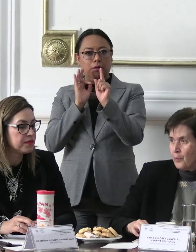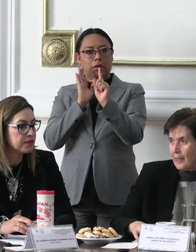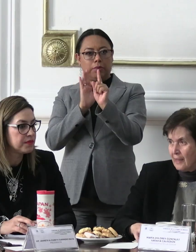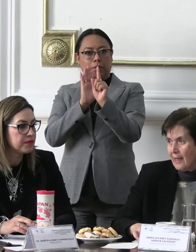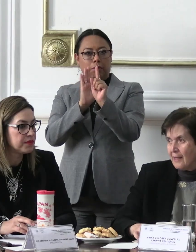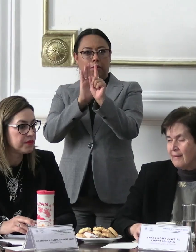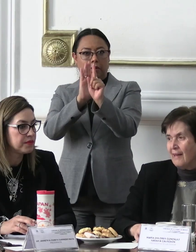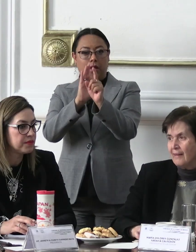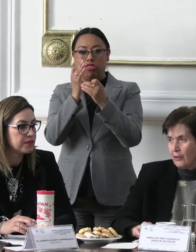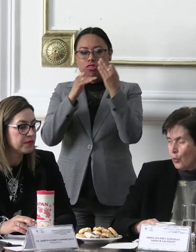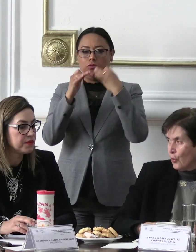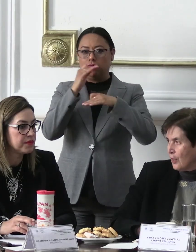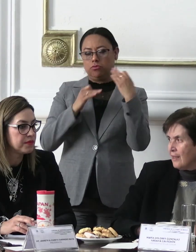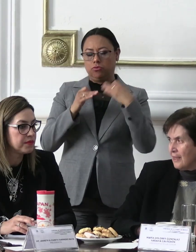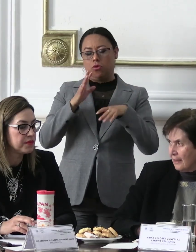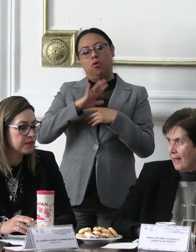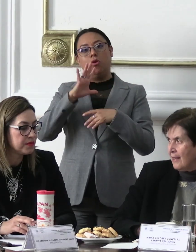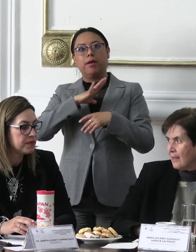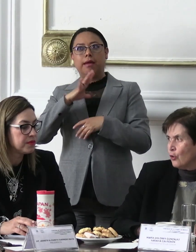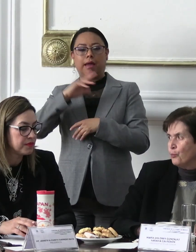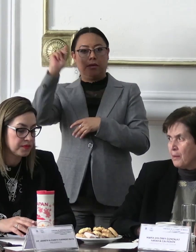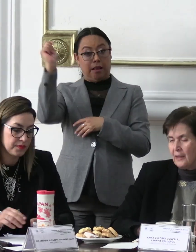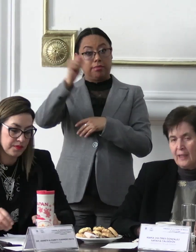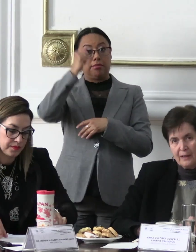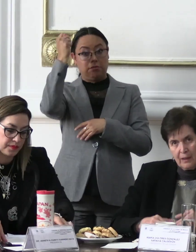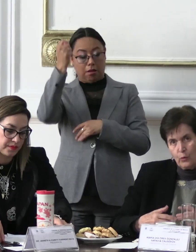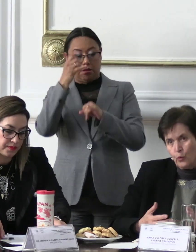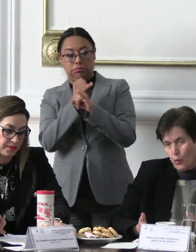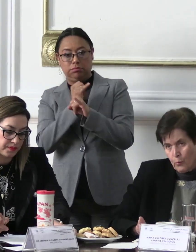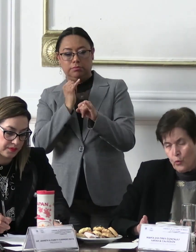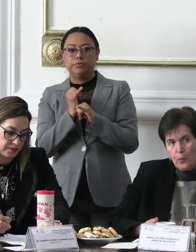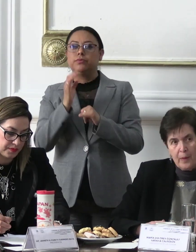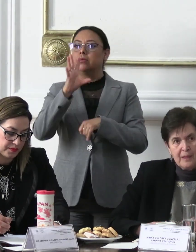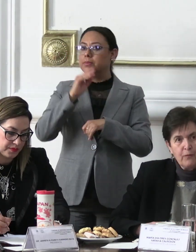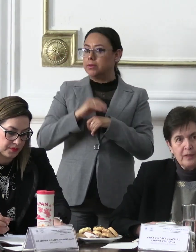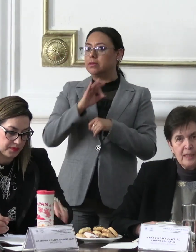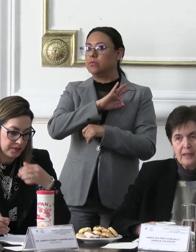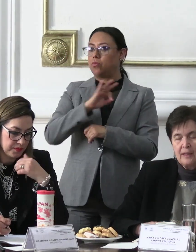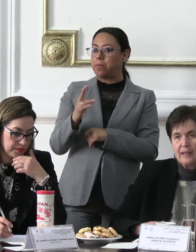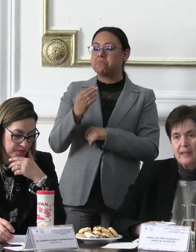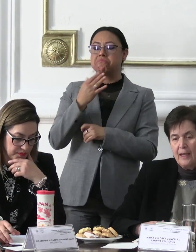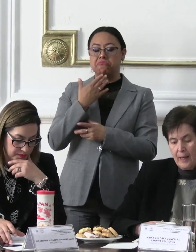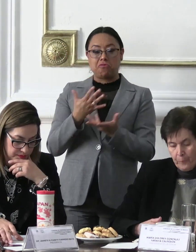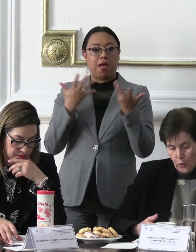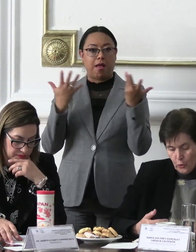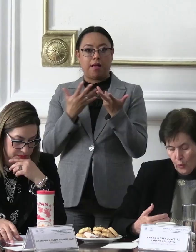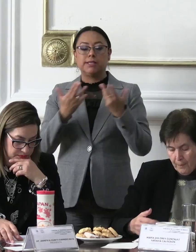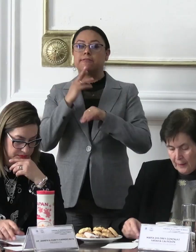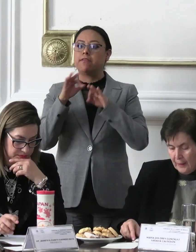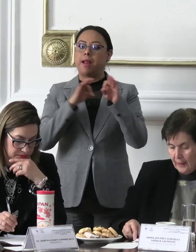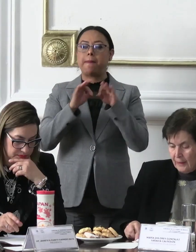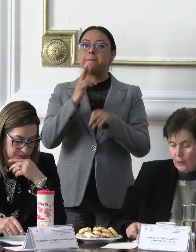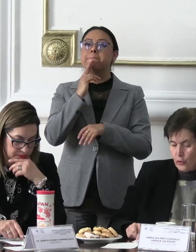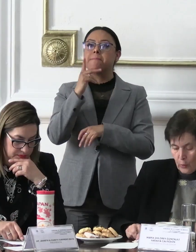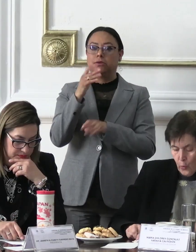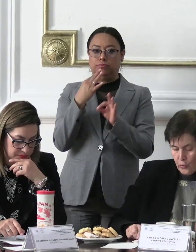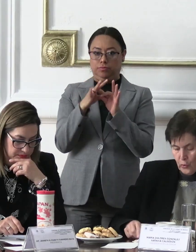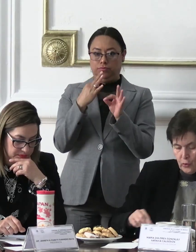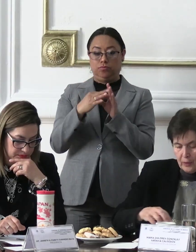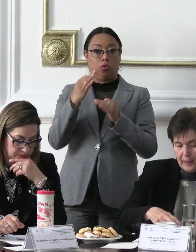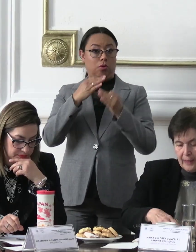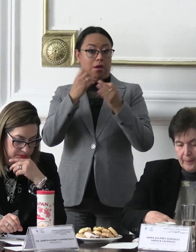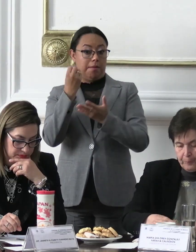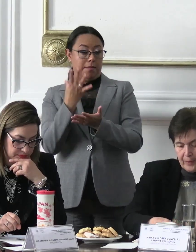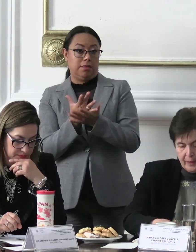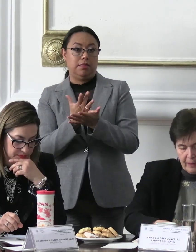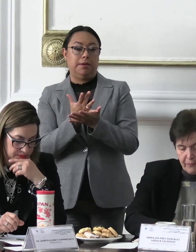las posibilidades de la tecnología digital y que nos permitan tener un uso mucho más eficiente, no solamente de los